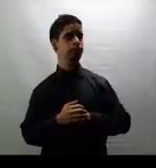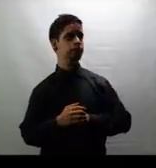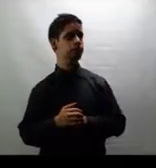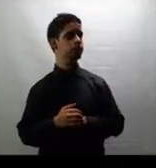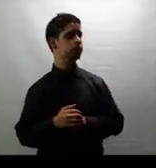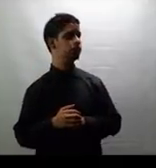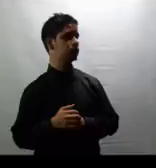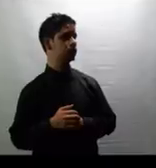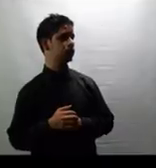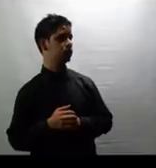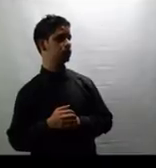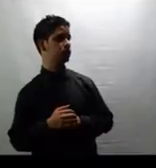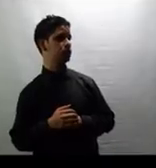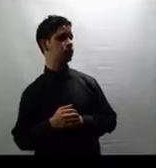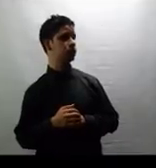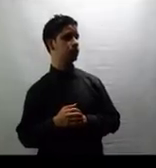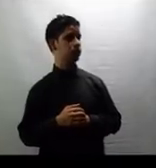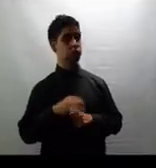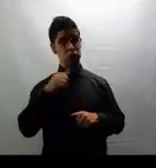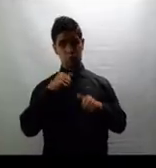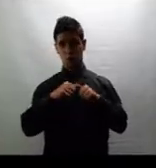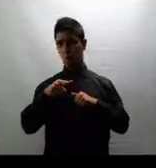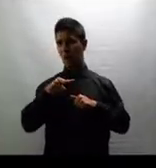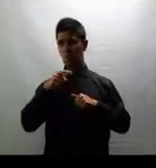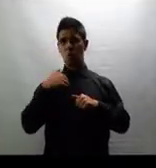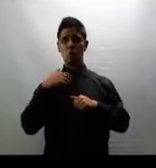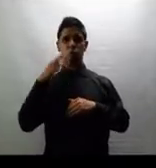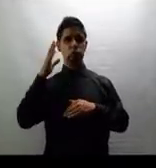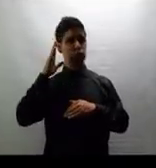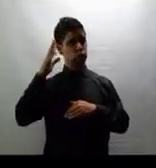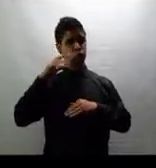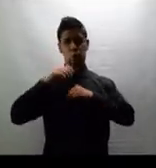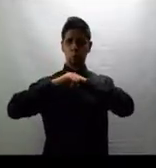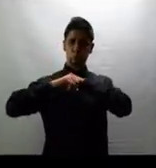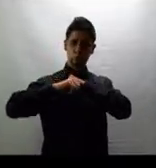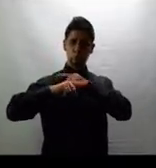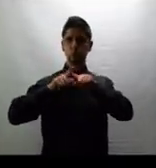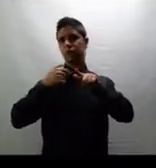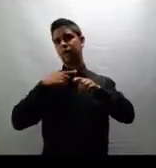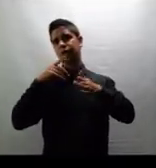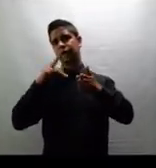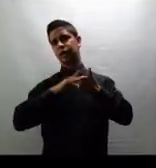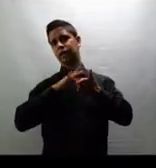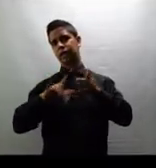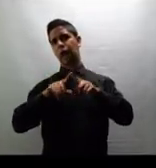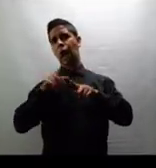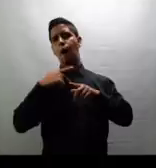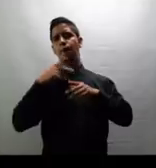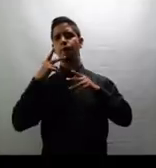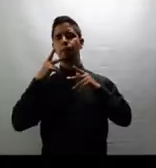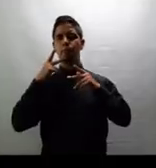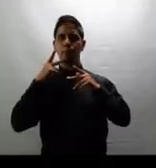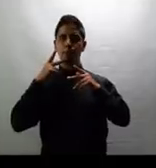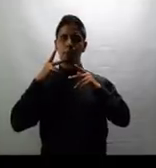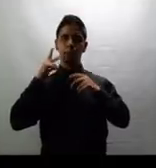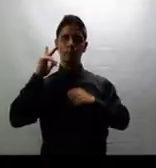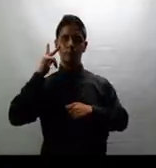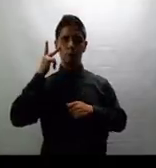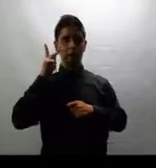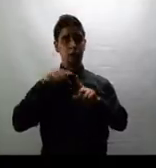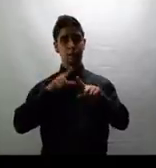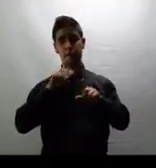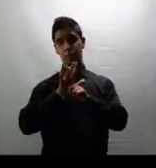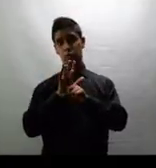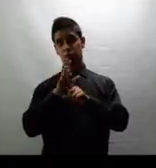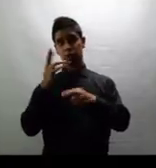una campaña de crítica política bien aguda este y que fue fue bien exitosa